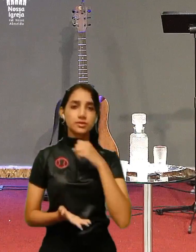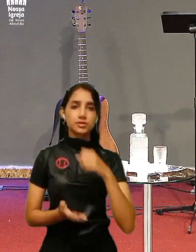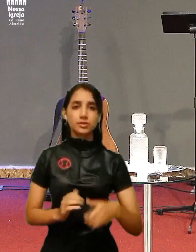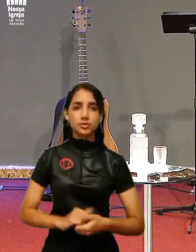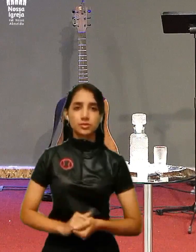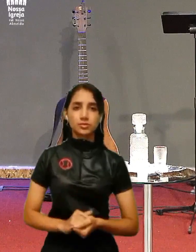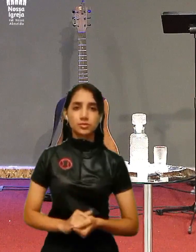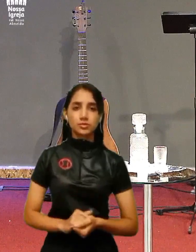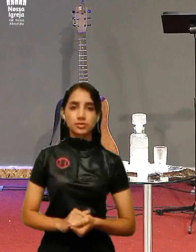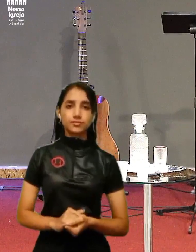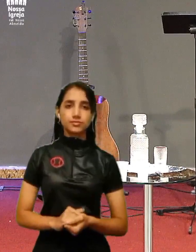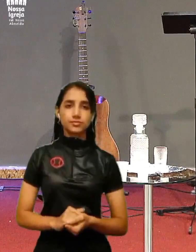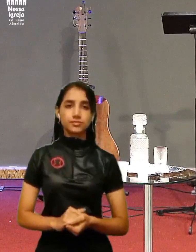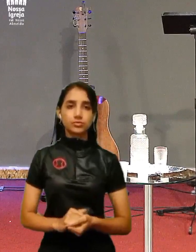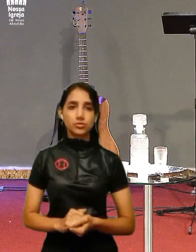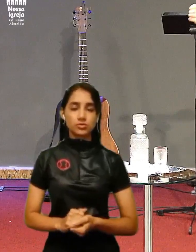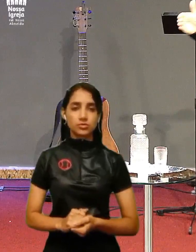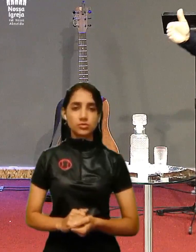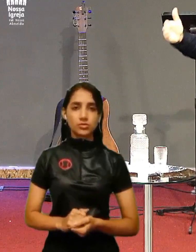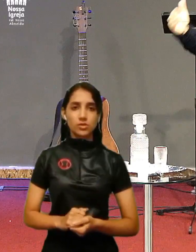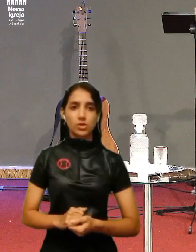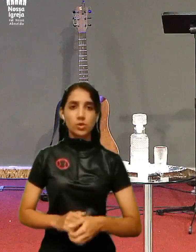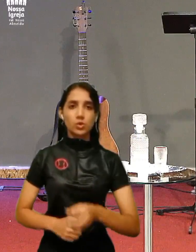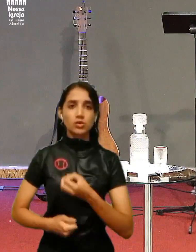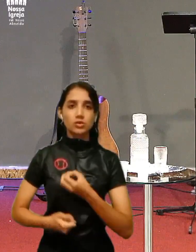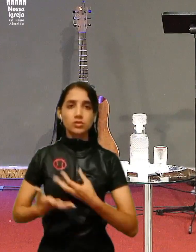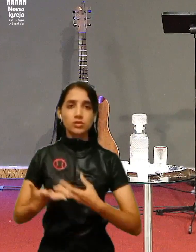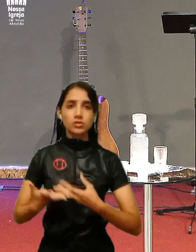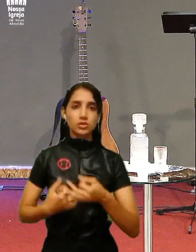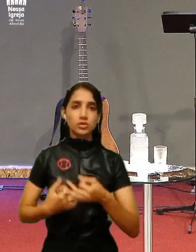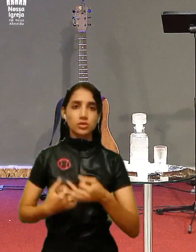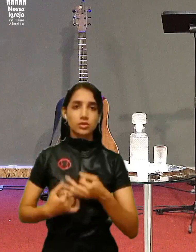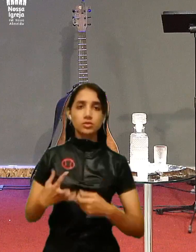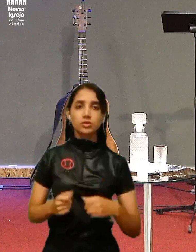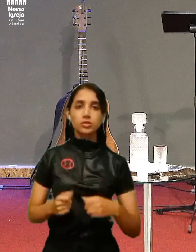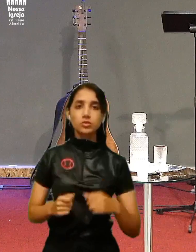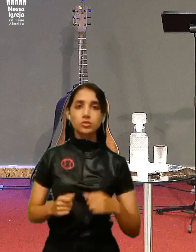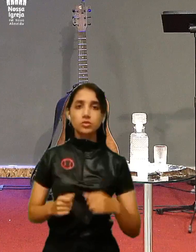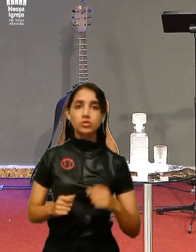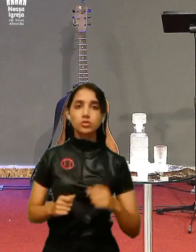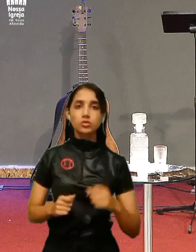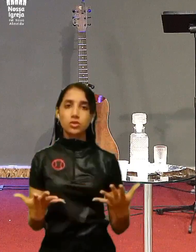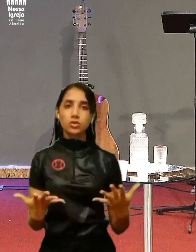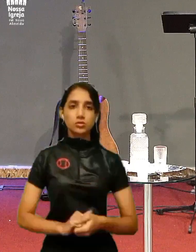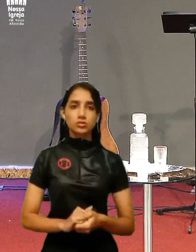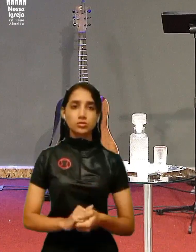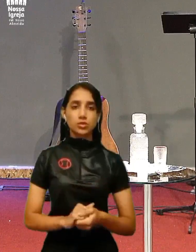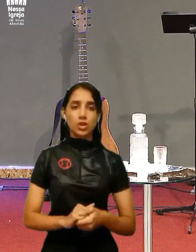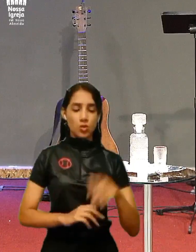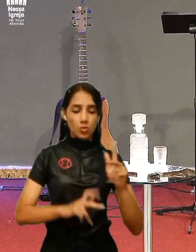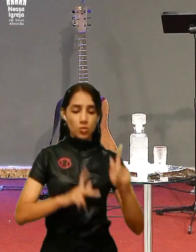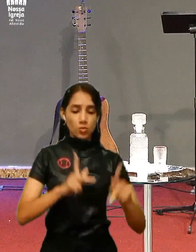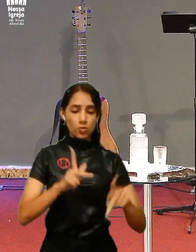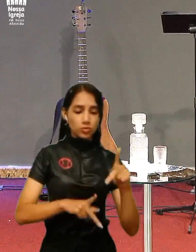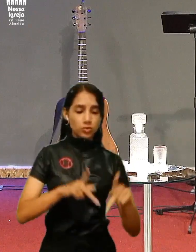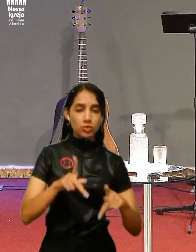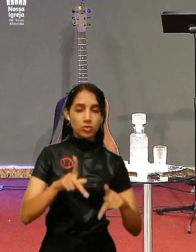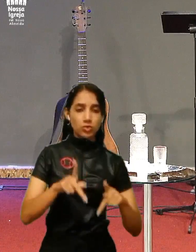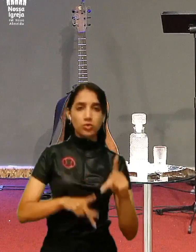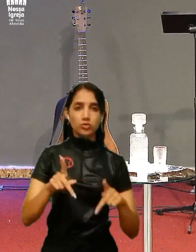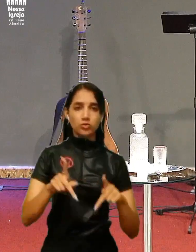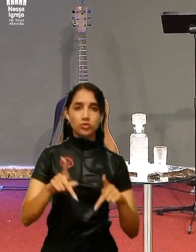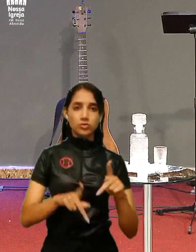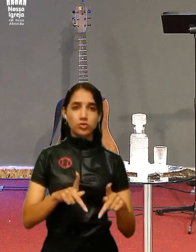avivamento que acontece quando o povo volta do cativeiro babilônico. E muitos homens de Deus foram remanescentes fiéis